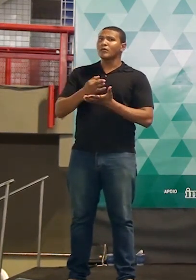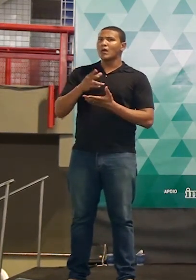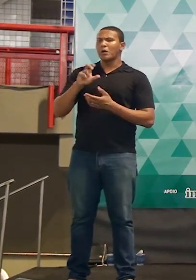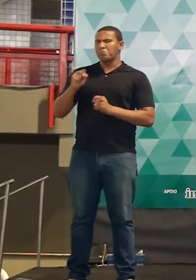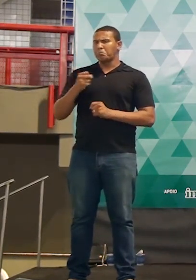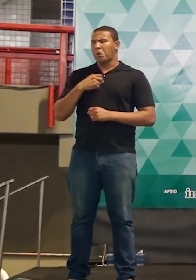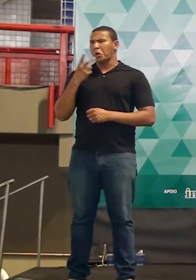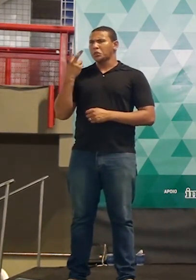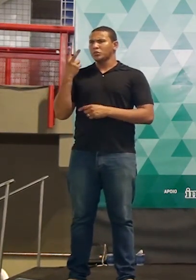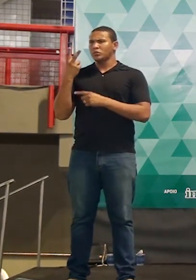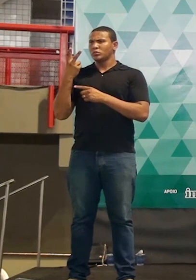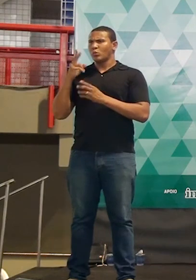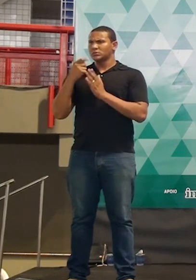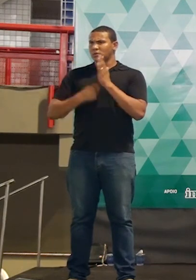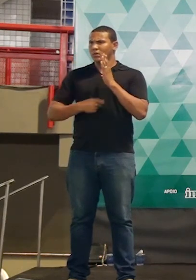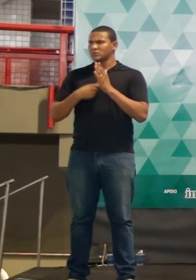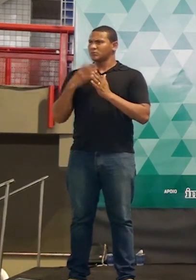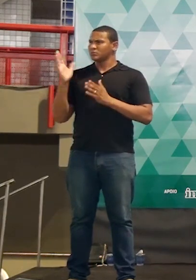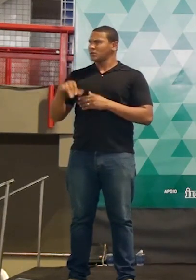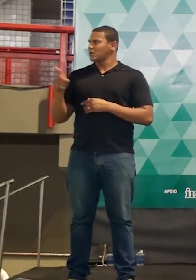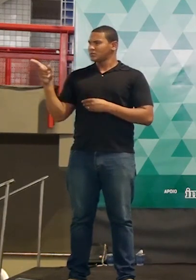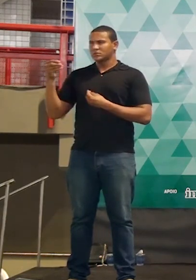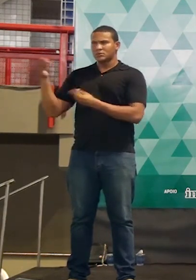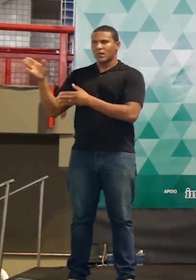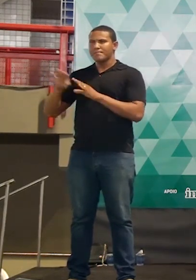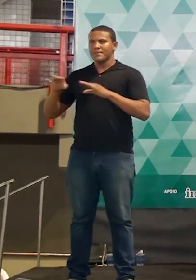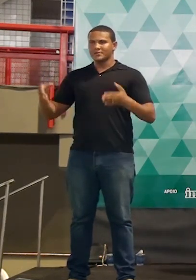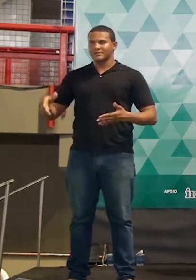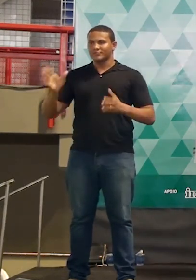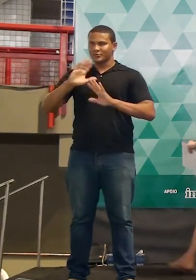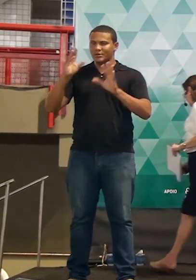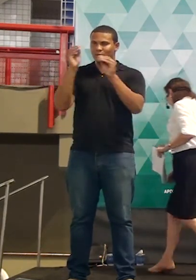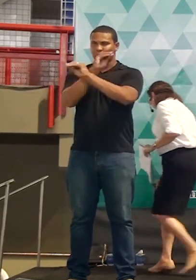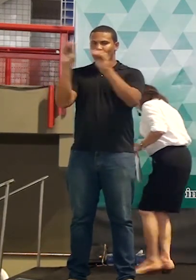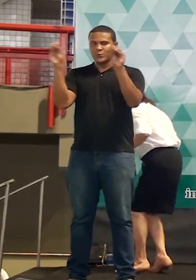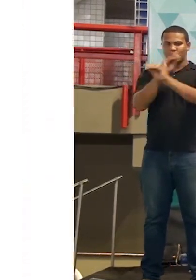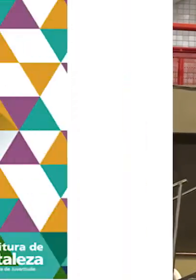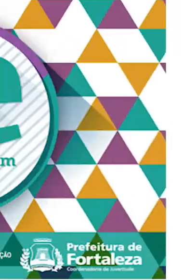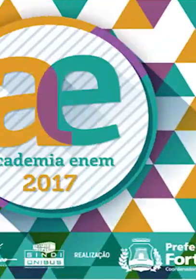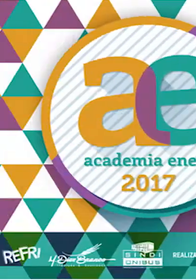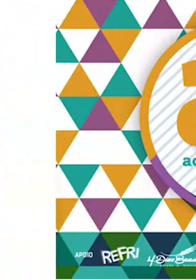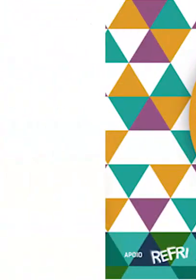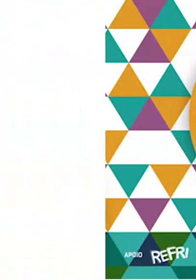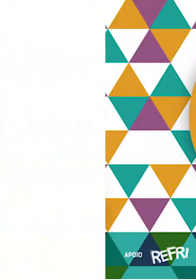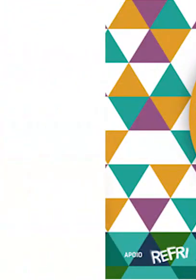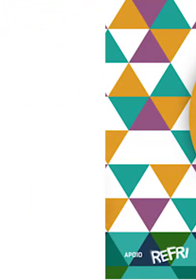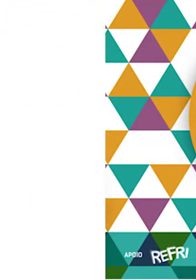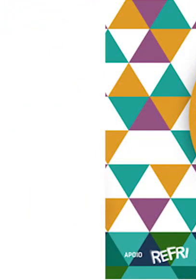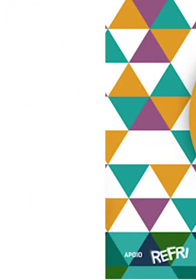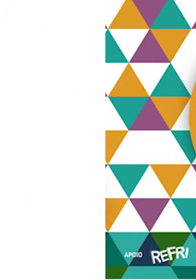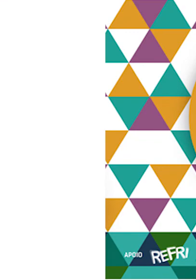as duas logo. Entrega na mesinha no dia. Beijo carinhoso para vocês. Valeu!